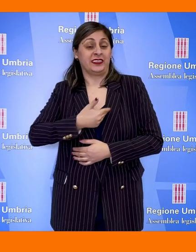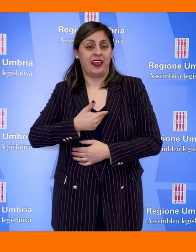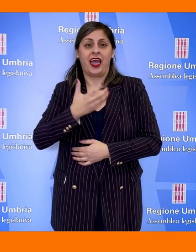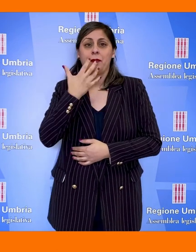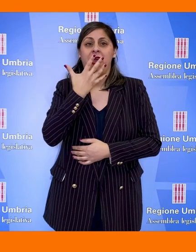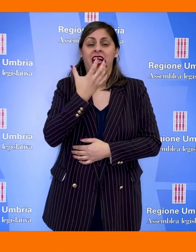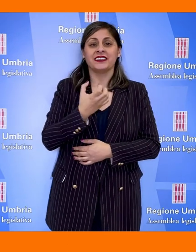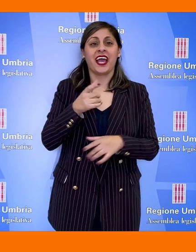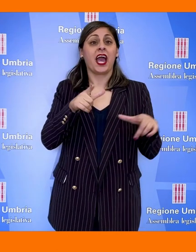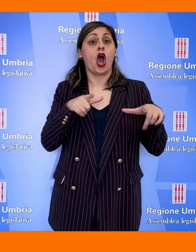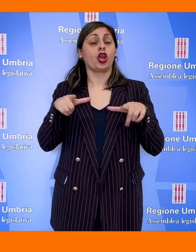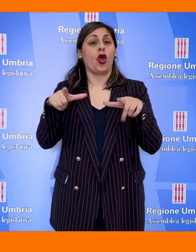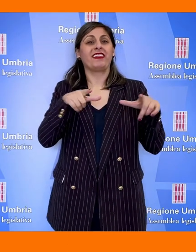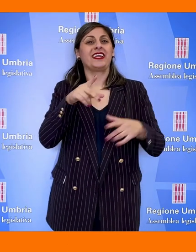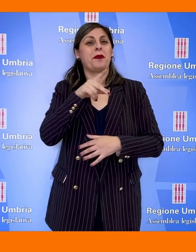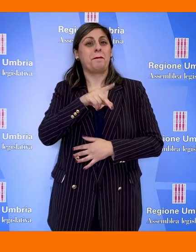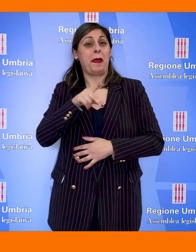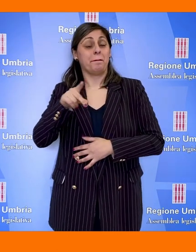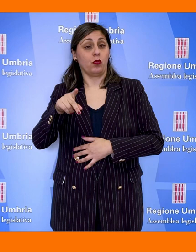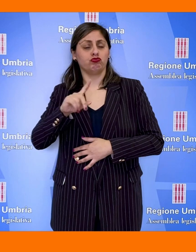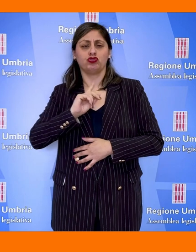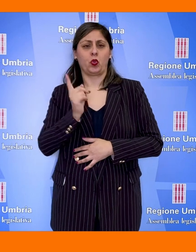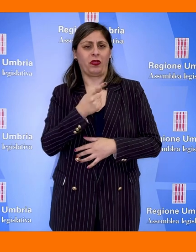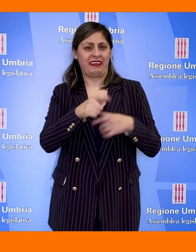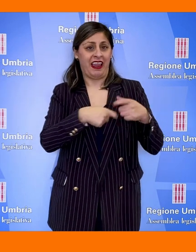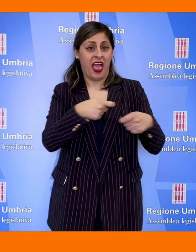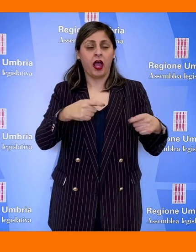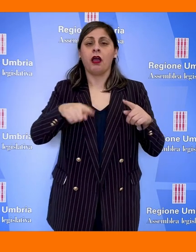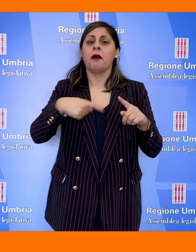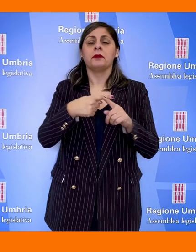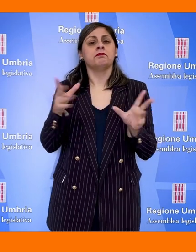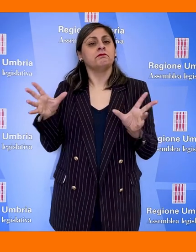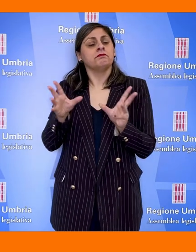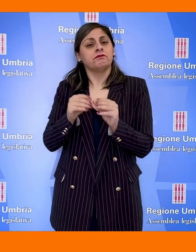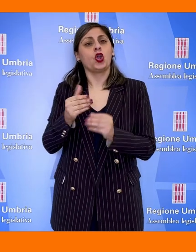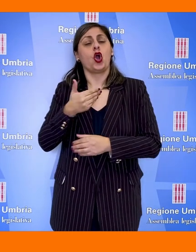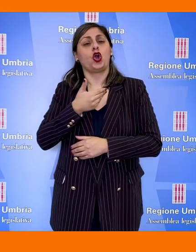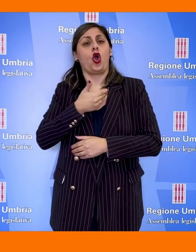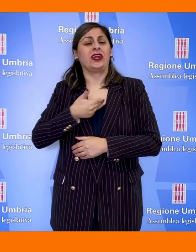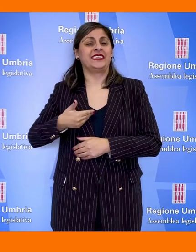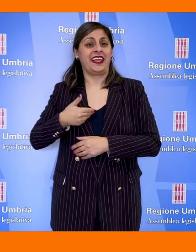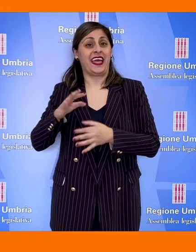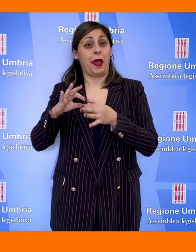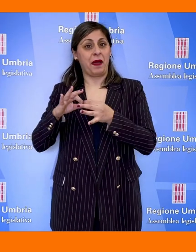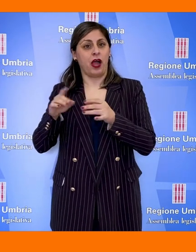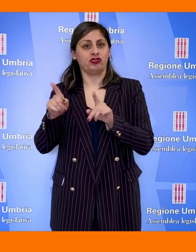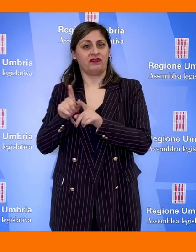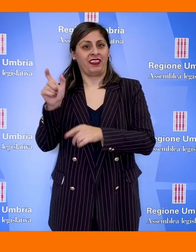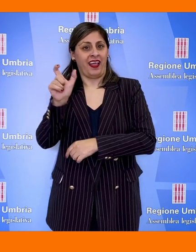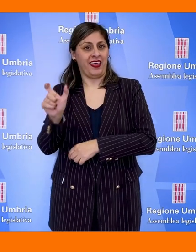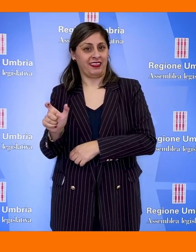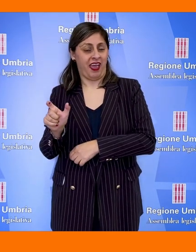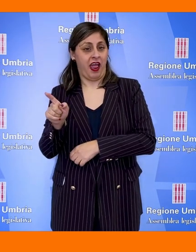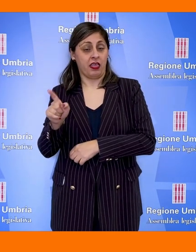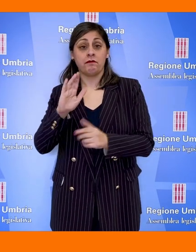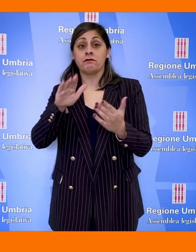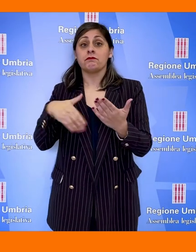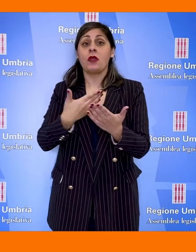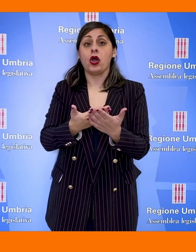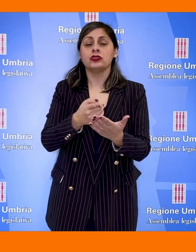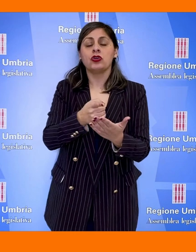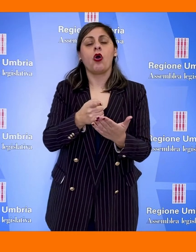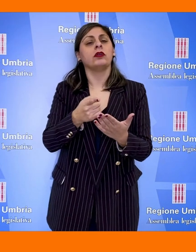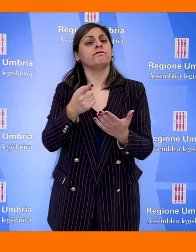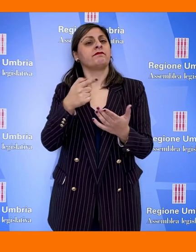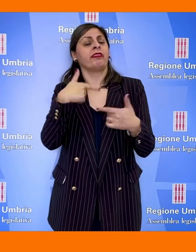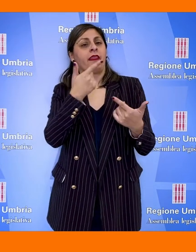insieme ai consiglieri Melasecche, Rondini e Peppucci, tutti della Lega, e al consigliere Eleonora Pace di Fratelli